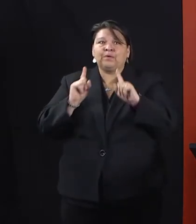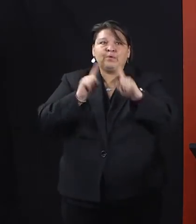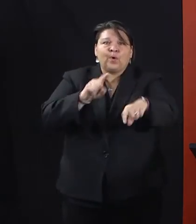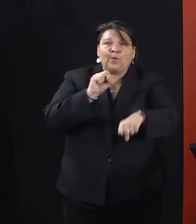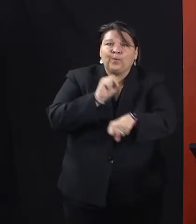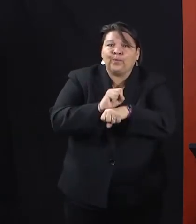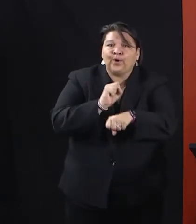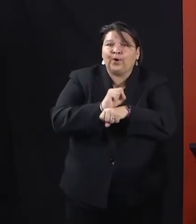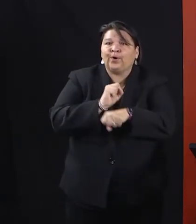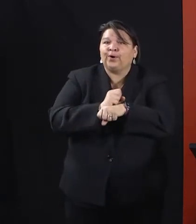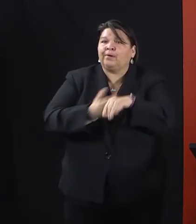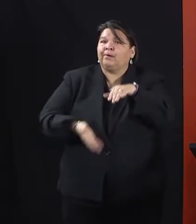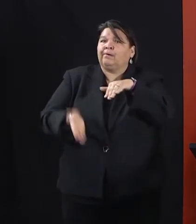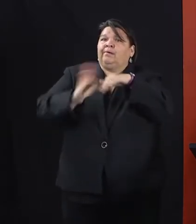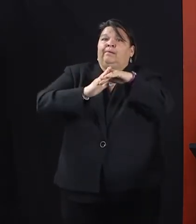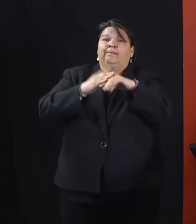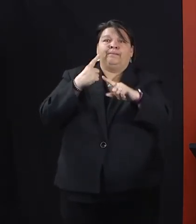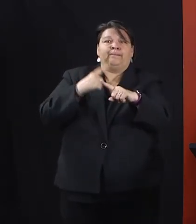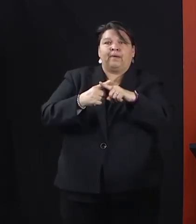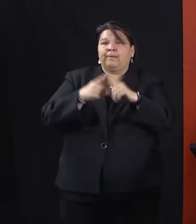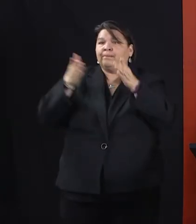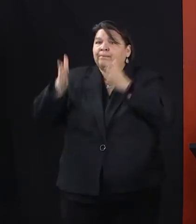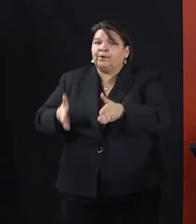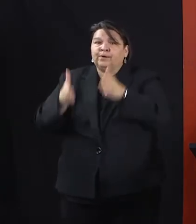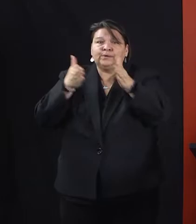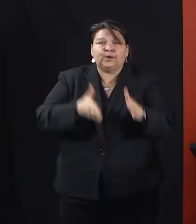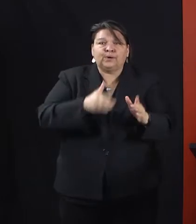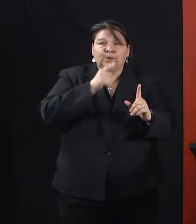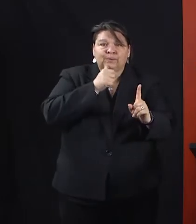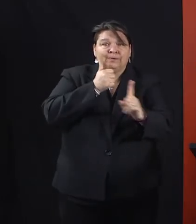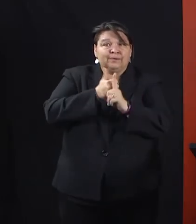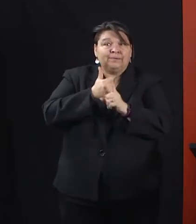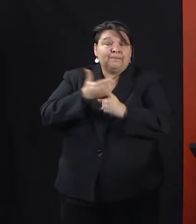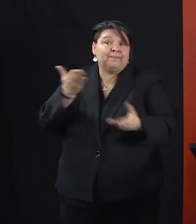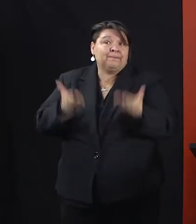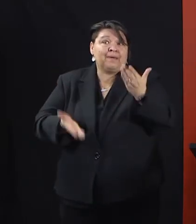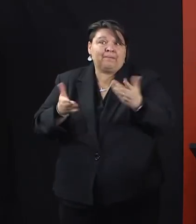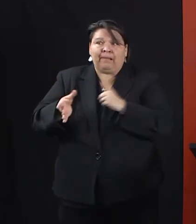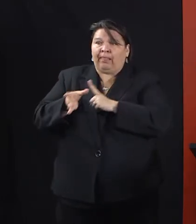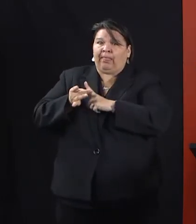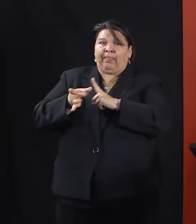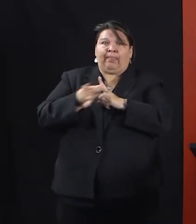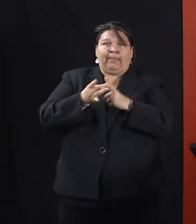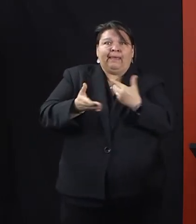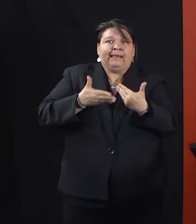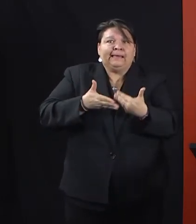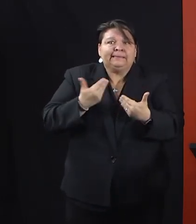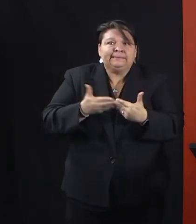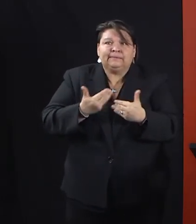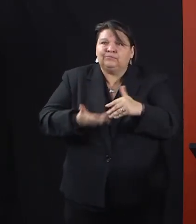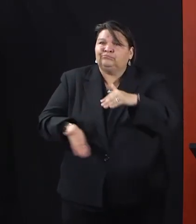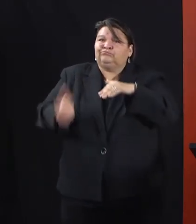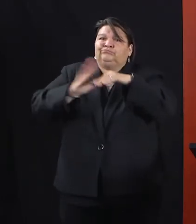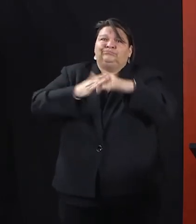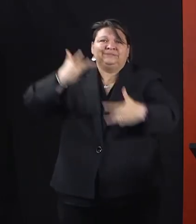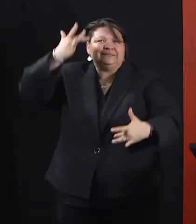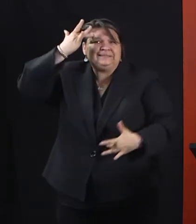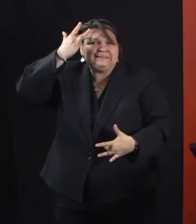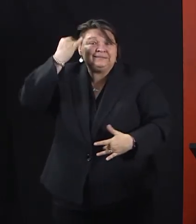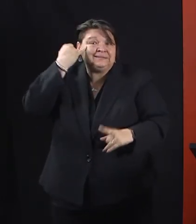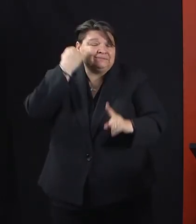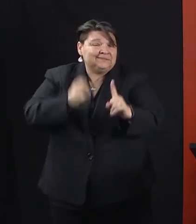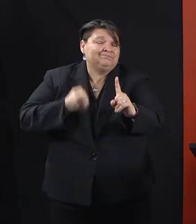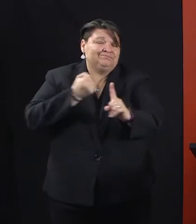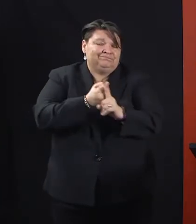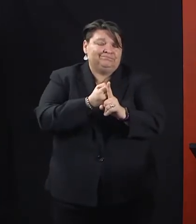or disease. Y también el reducir el esparcimiento de este virus es importante para todos los equipos de emergencia y es